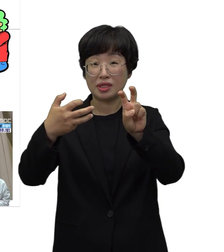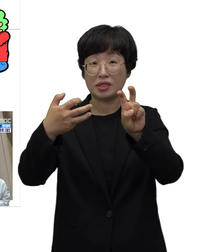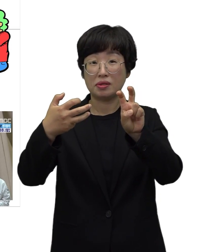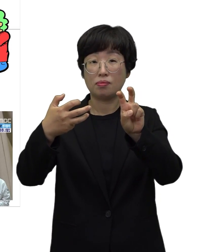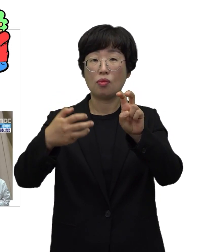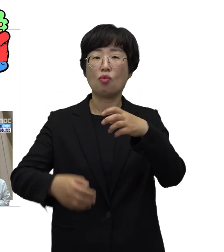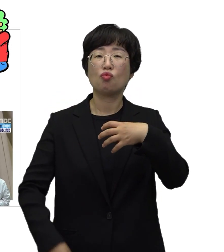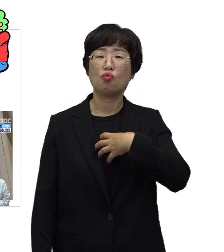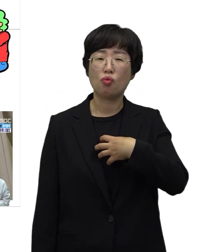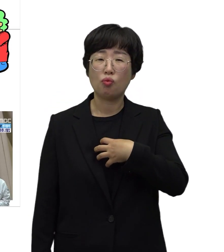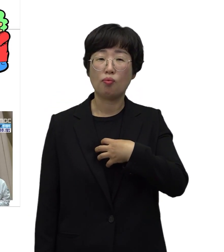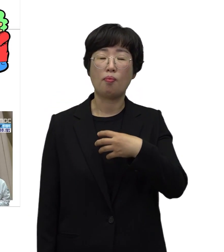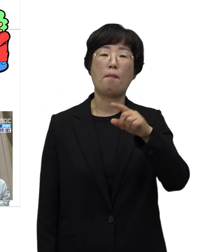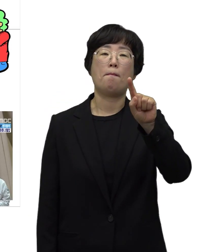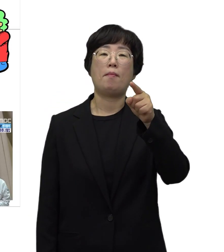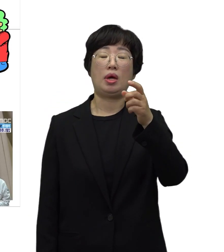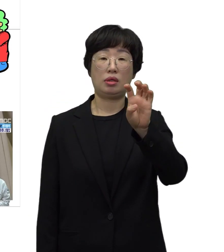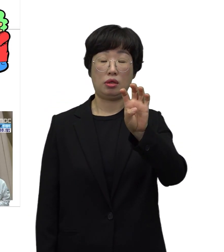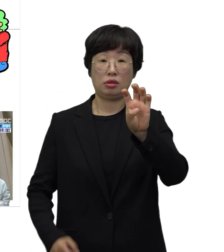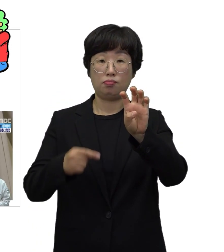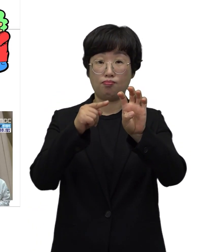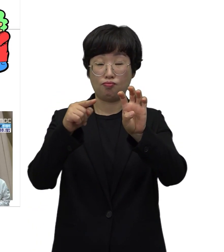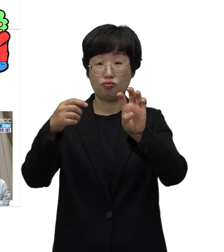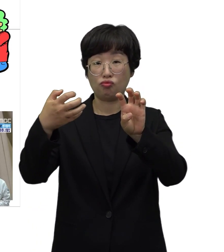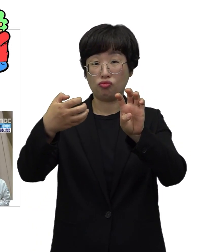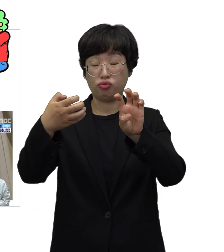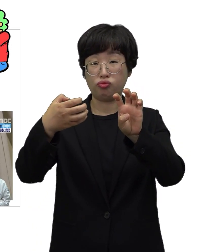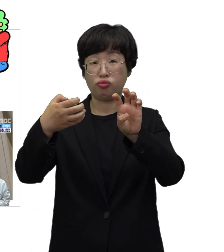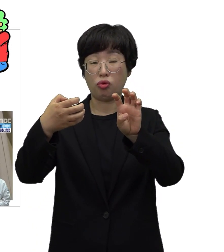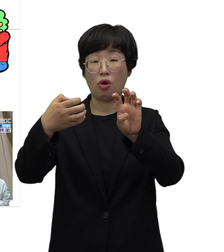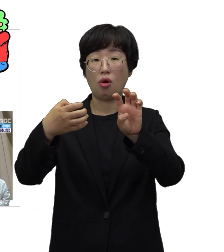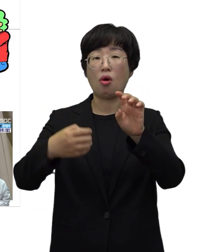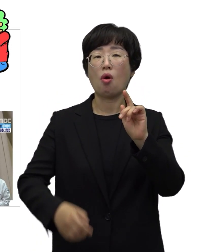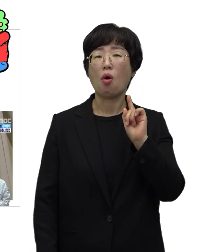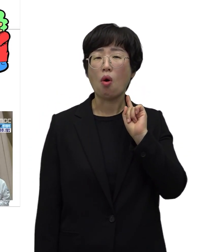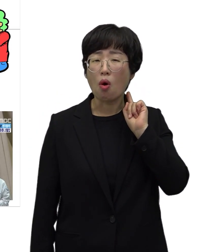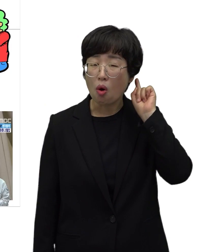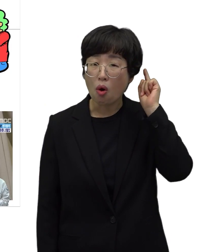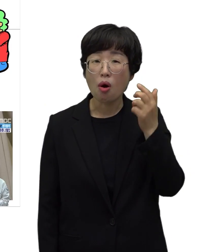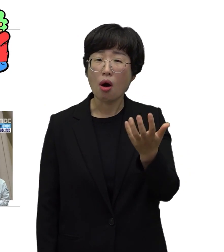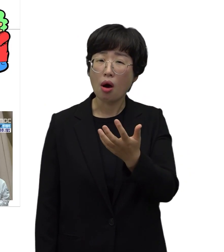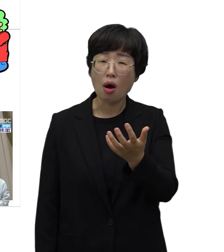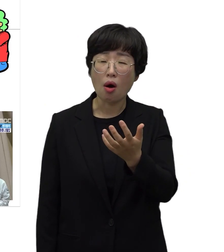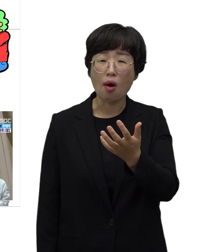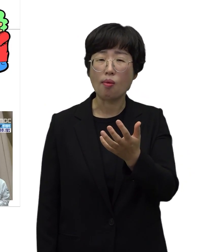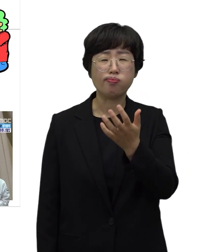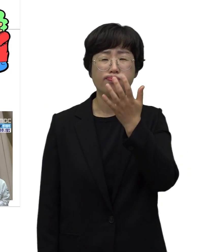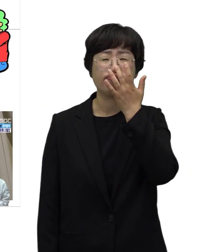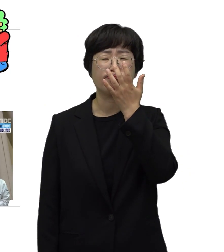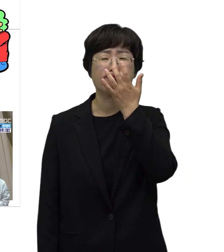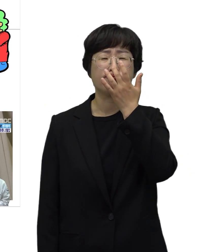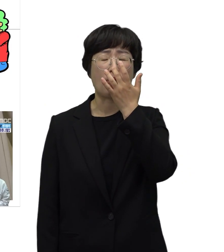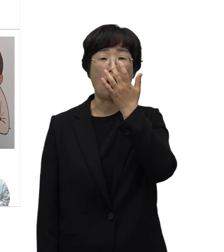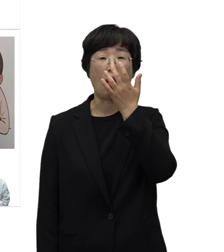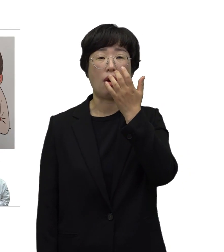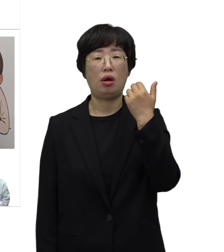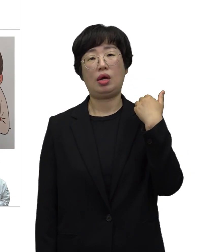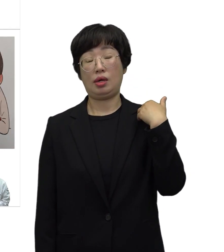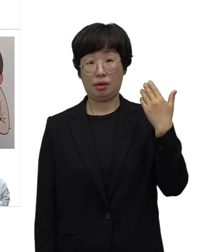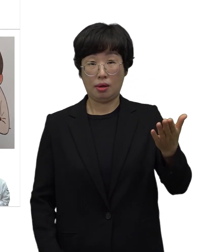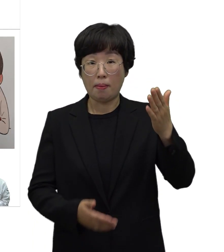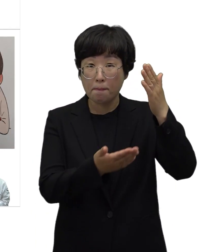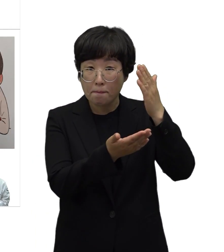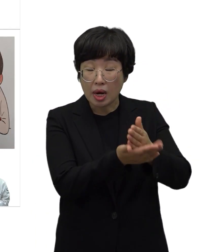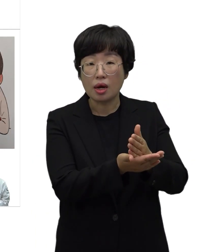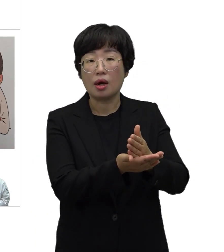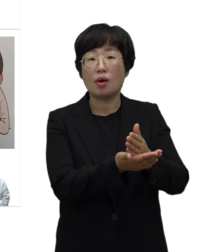진단받게 됩니다. 고혈압은 증상이 없지만 의사 선생님의 상담을 받아서 약물을 열심히